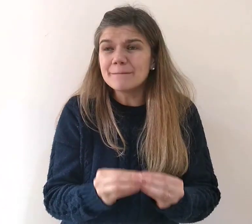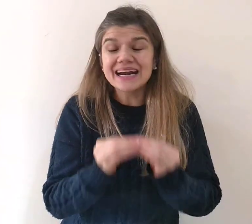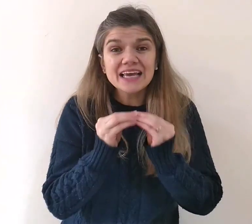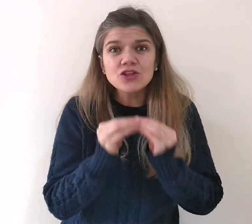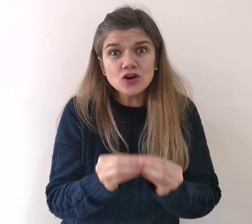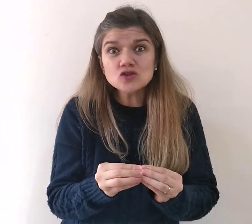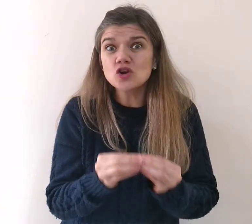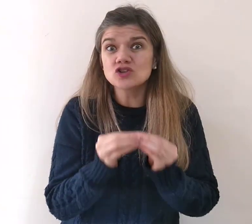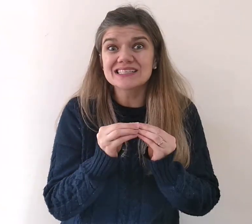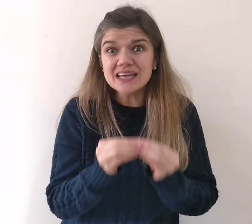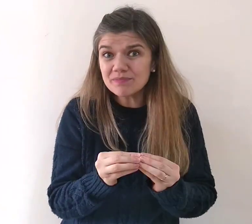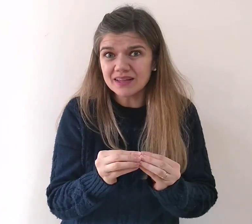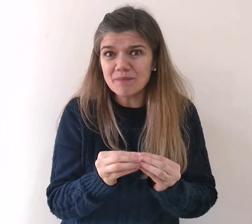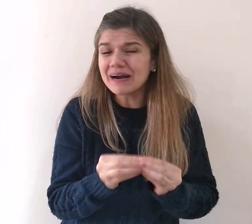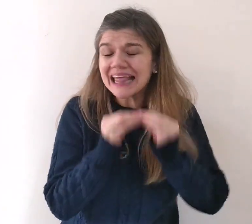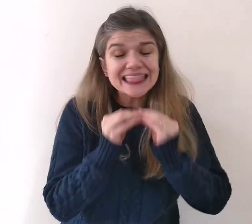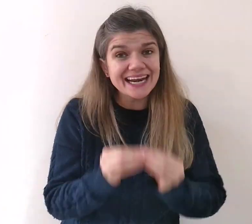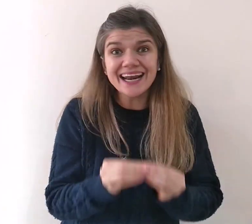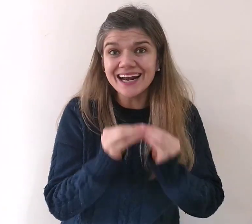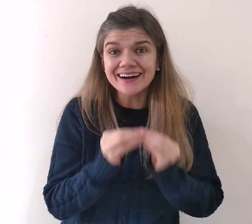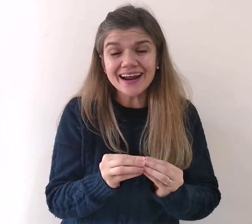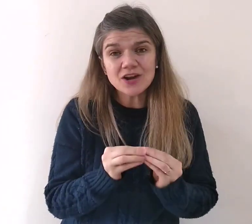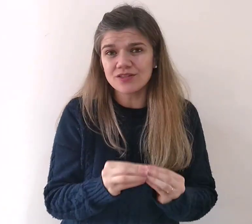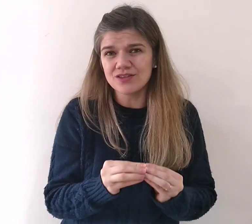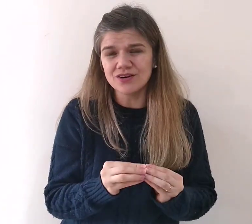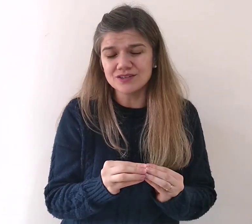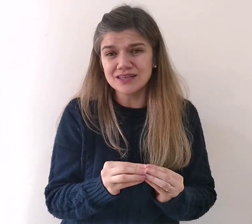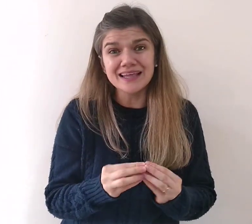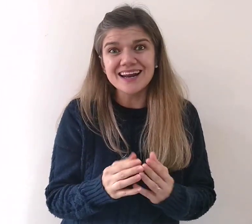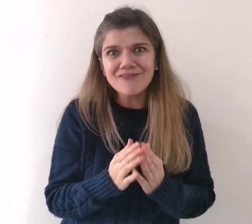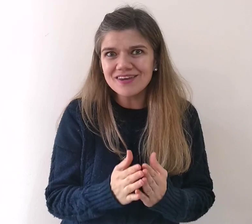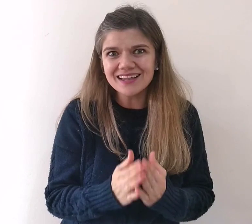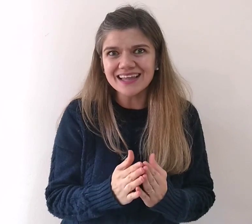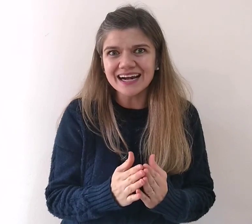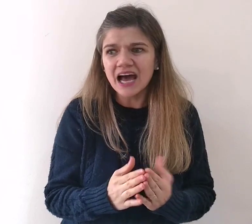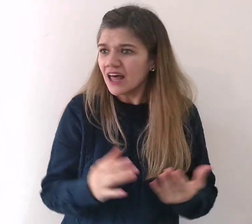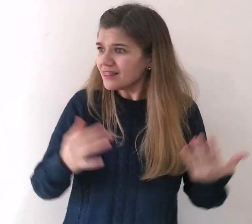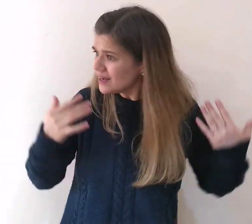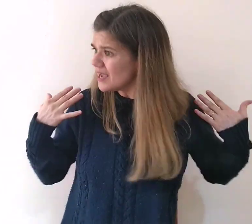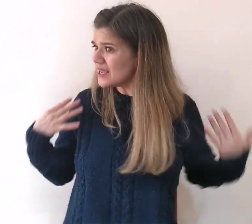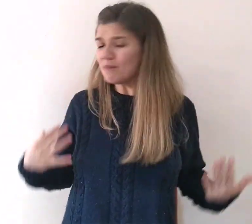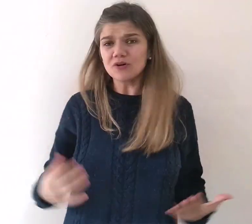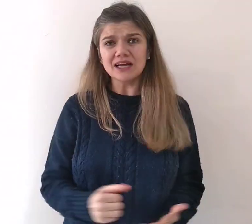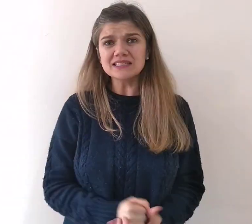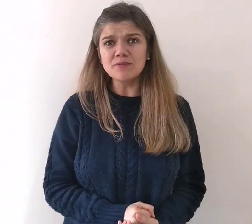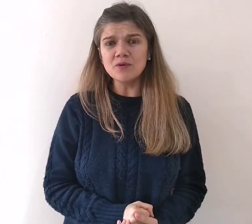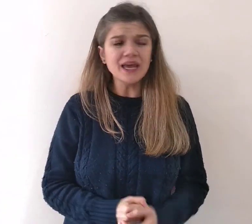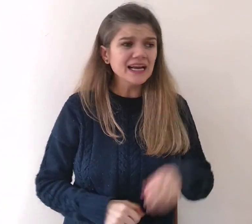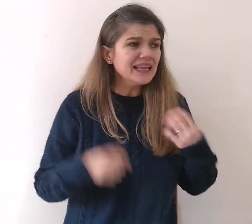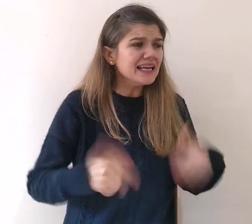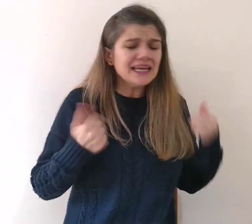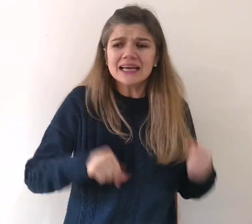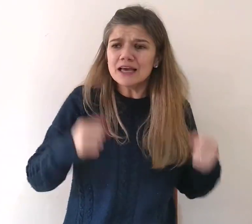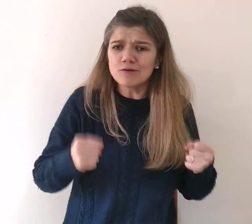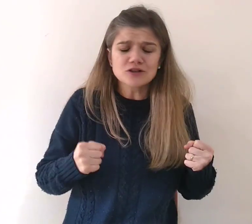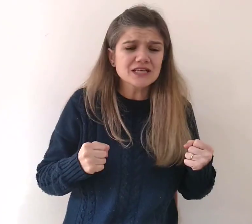para que Dios los acepte, para entrar en el reino de Dios y tener vida eterna, tenían que portarse muy bien, tenían que